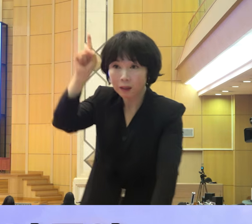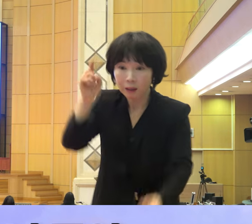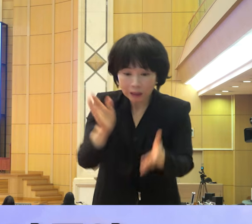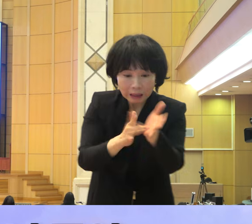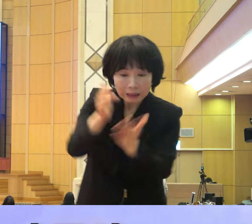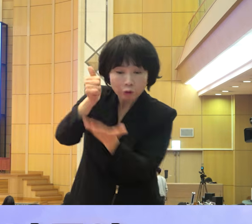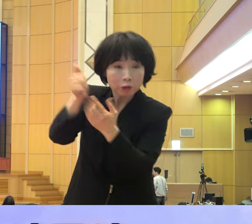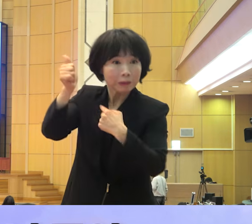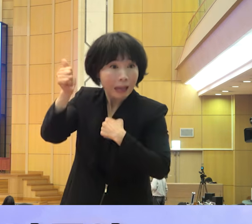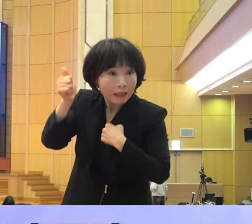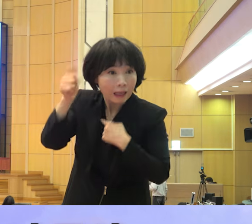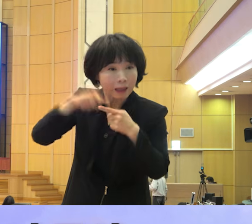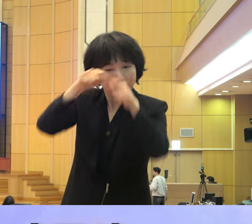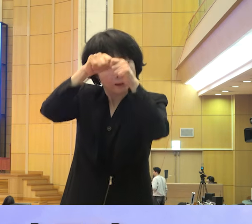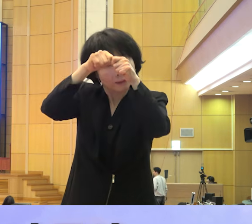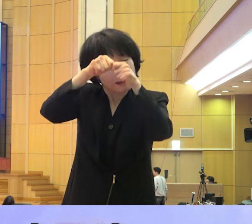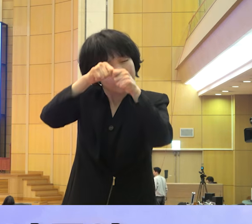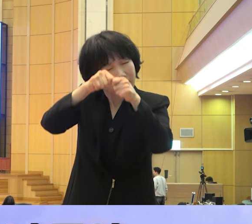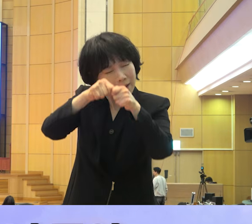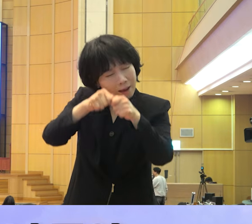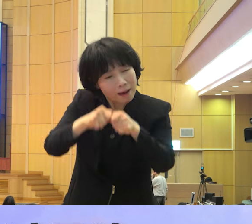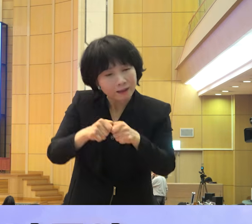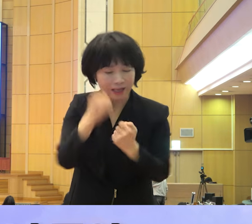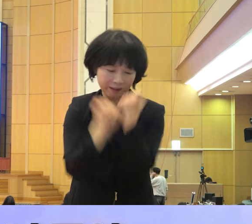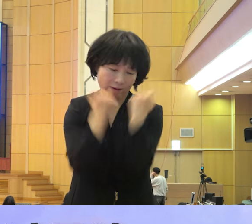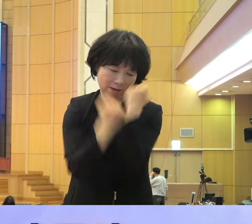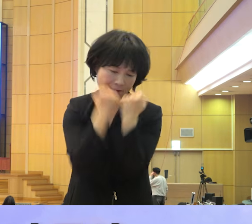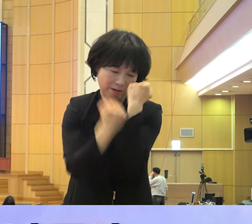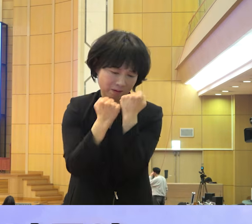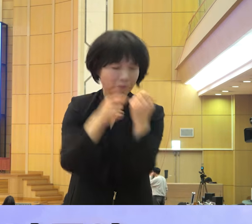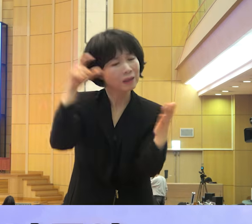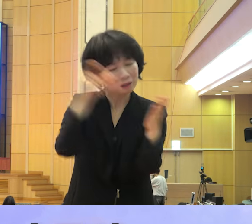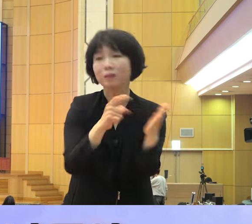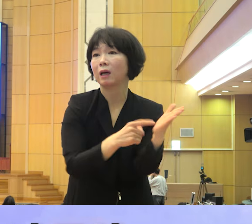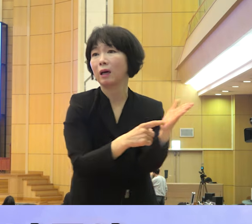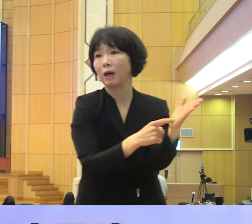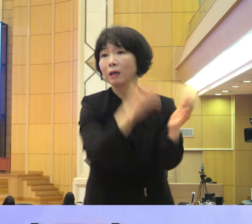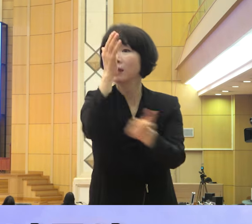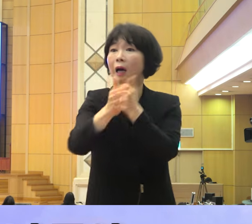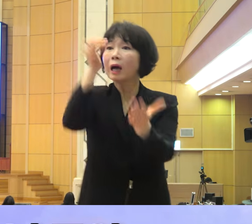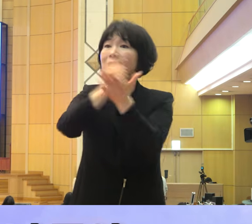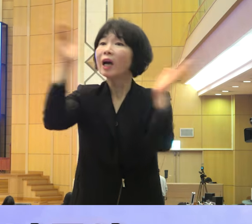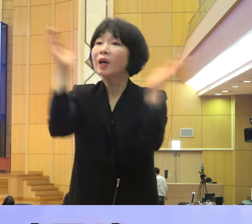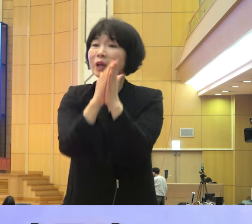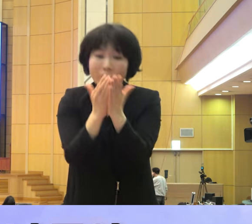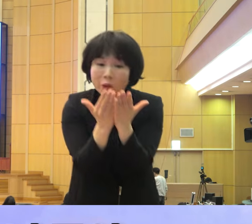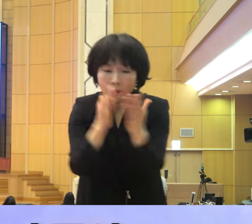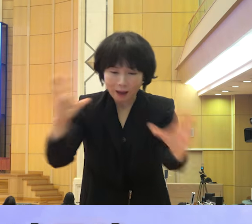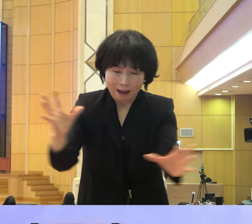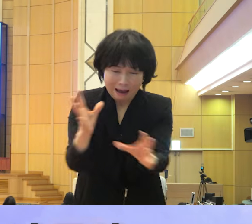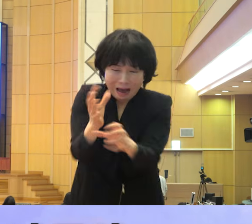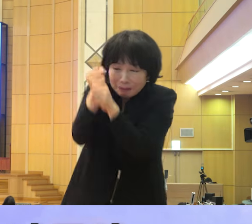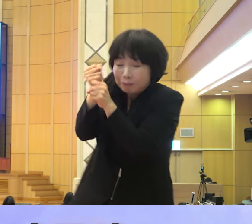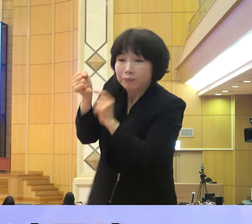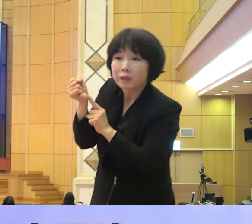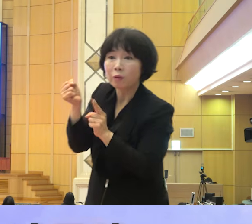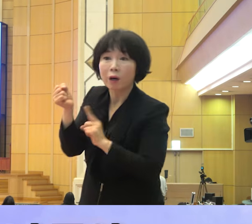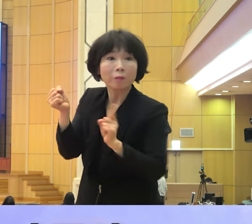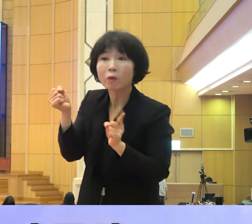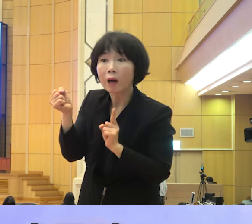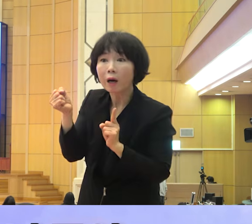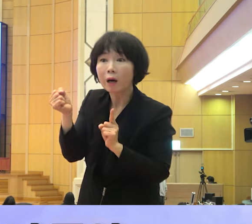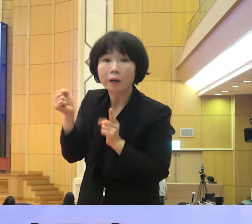예수님에 대하여 자세히 설명하니라. 성경은요, 이런 말을 했던 저런 말 했던 다 예수님에